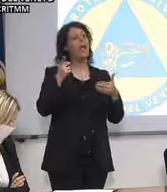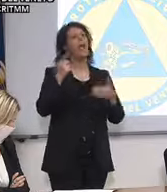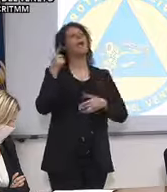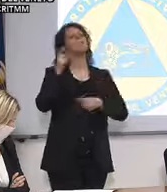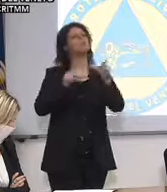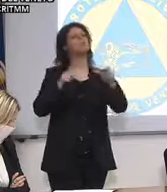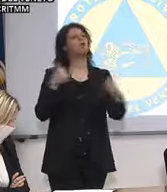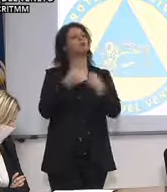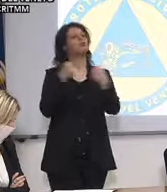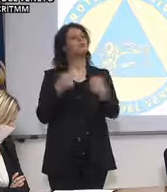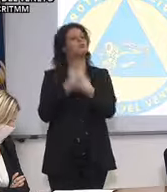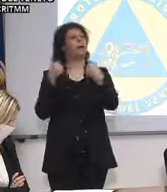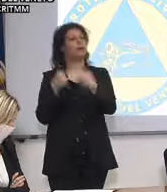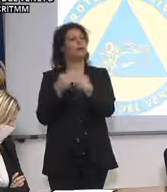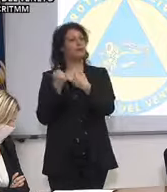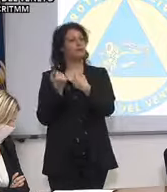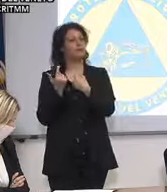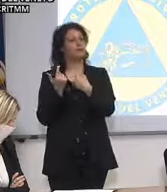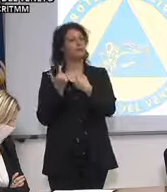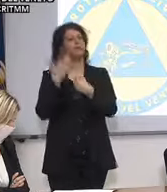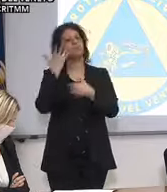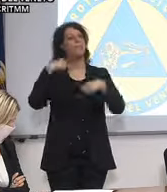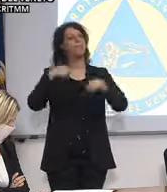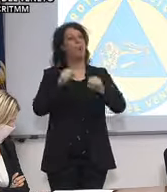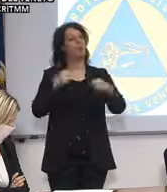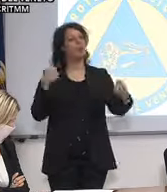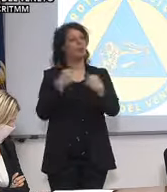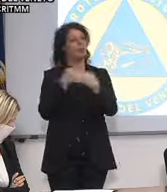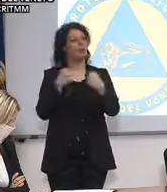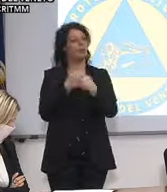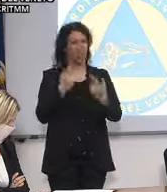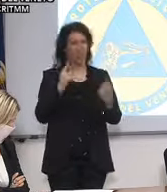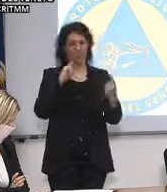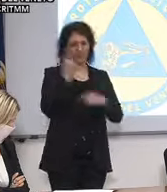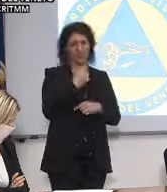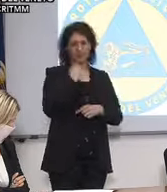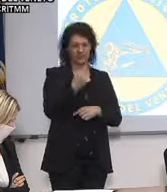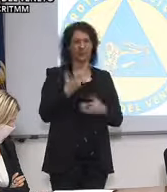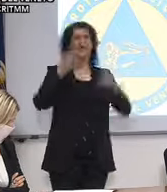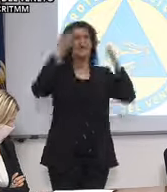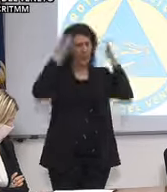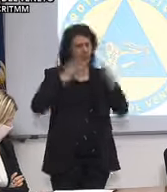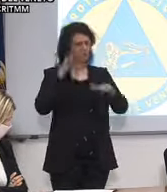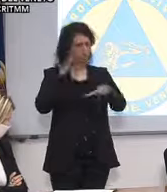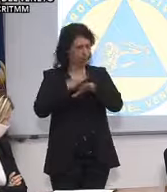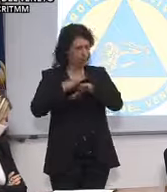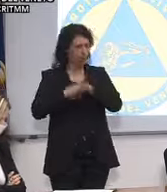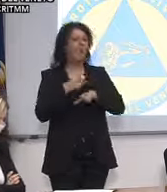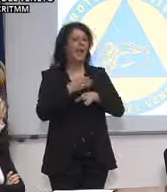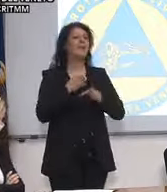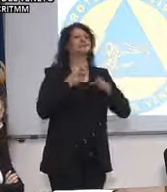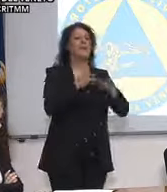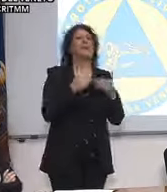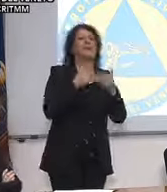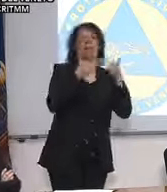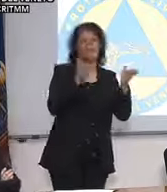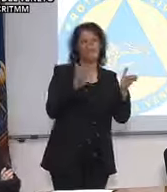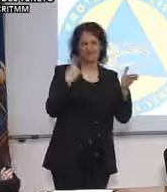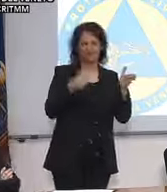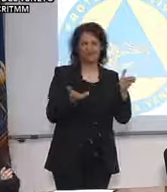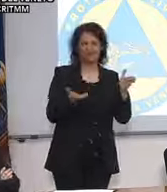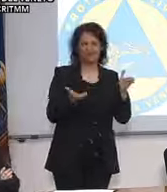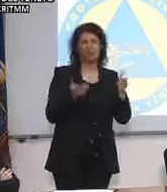Forse varrebbe la pena di rendere obbligatorio il casco e tenere aperte le strade, no? E quindi capite che ce ne sono